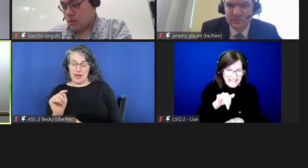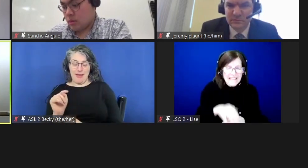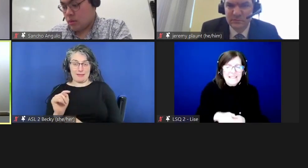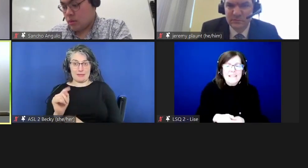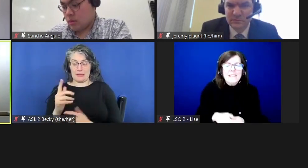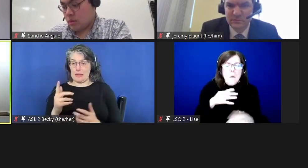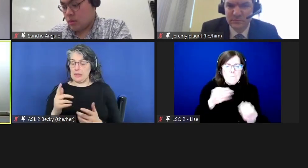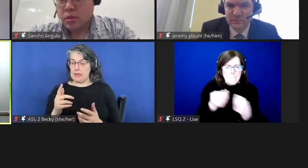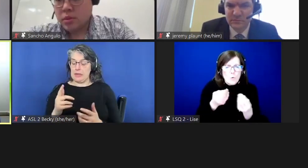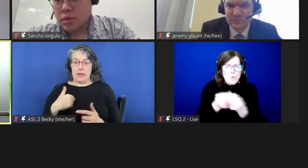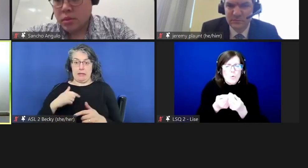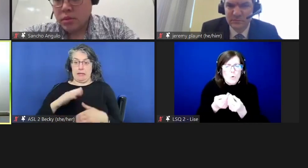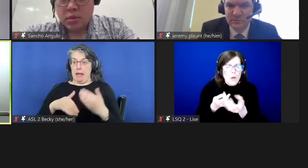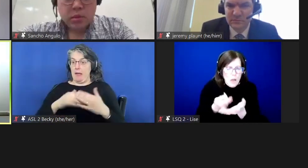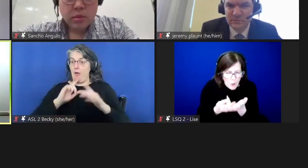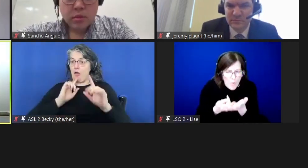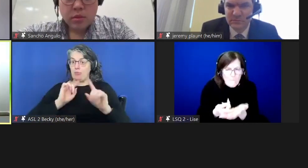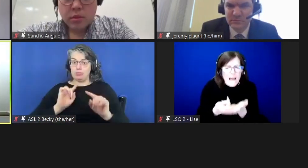zone de